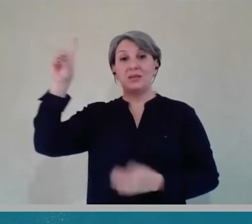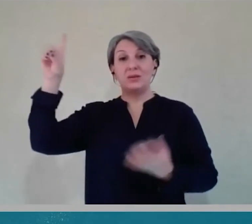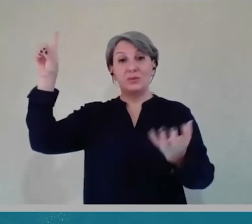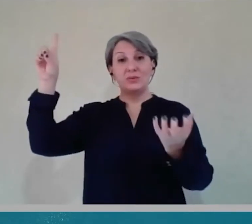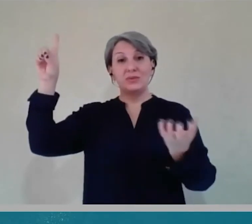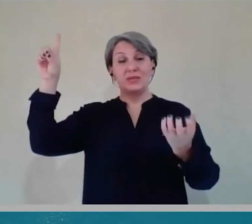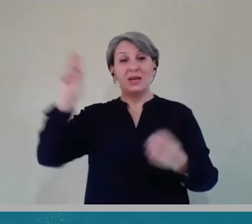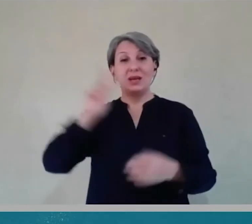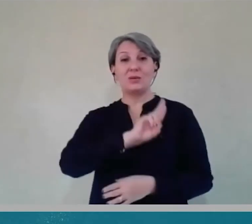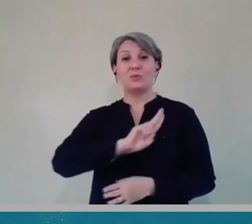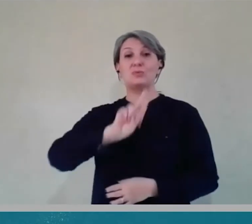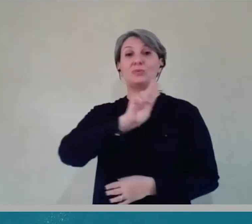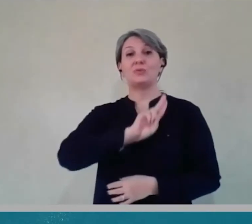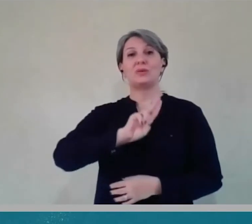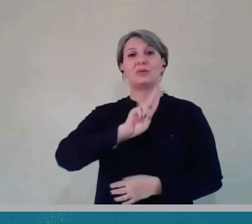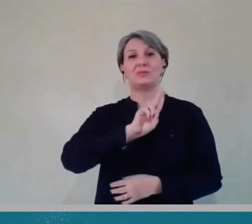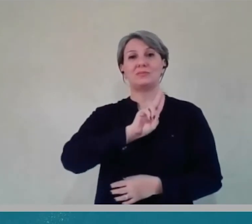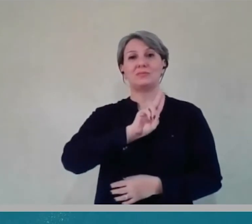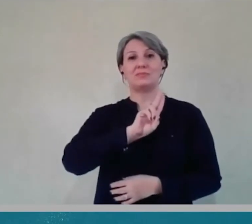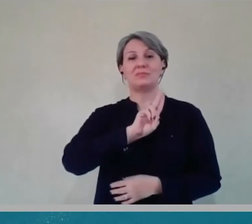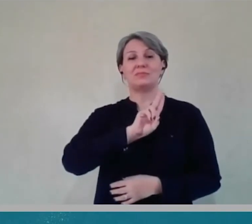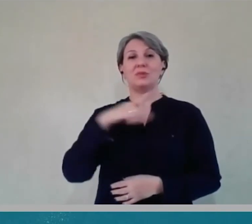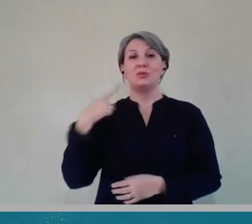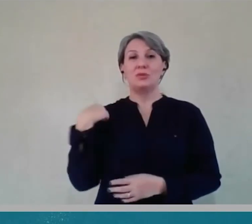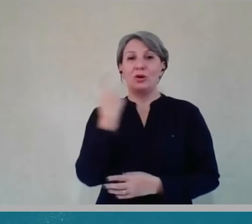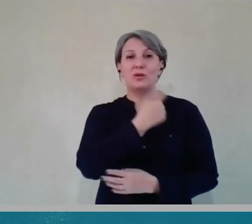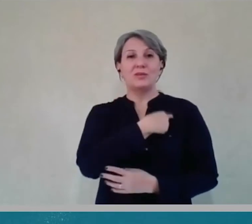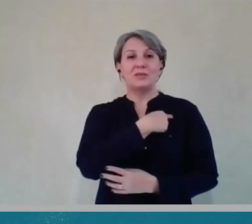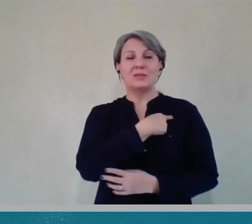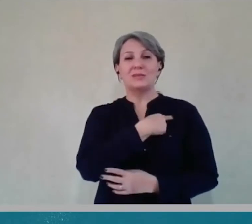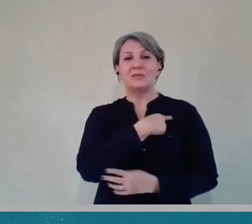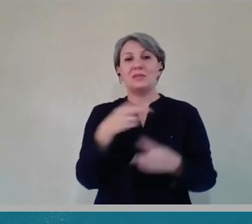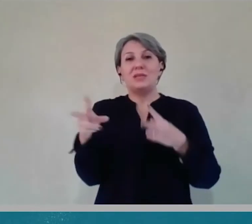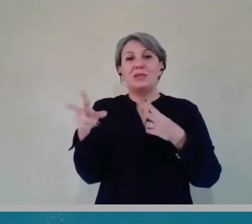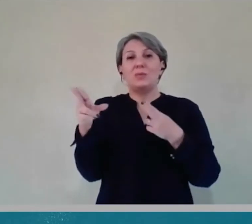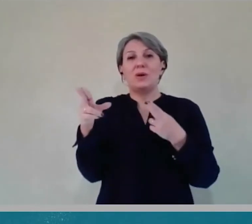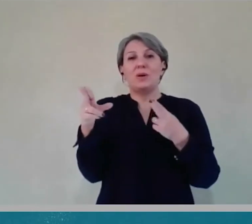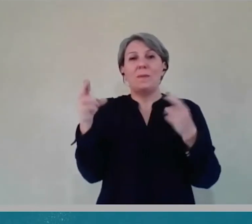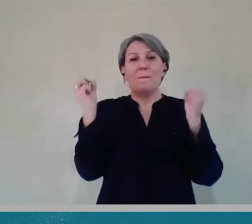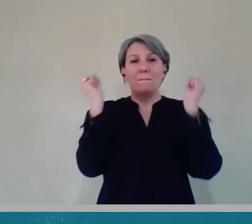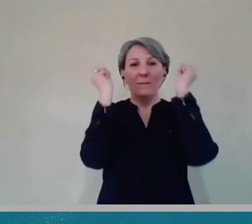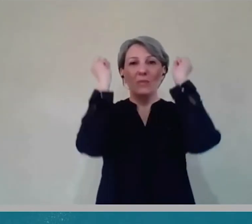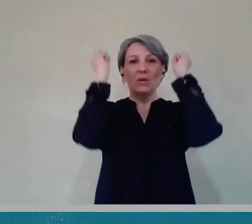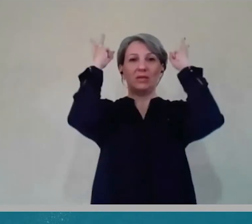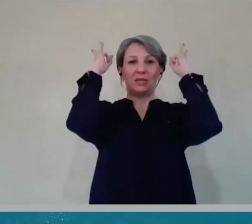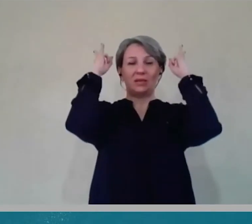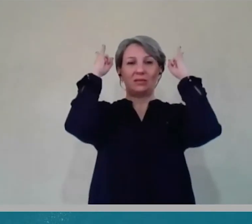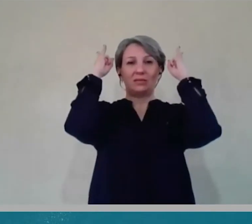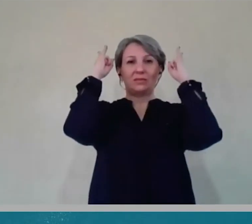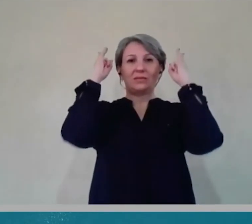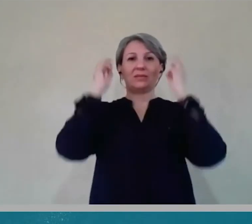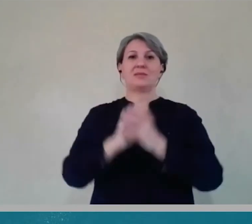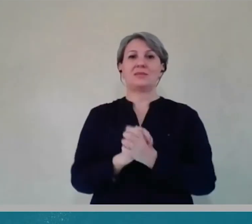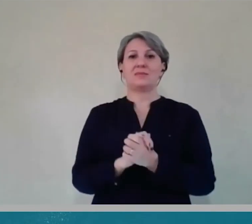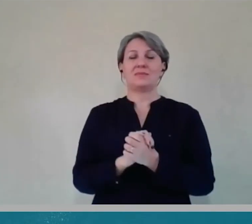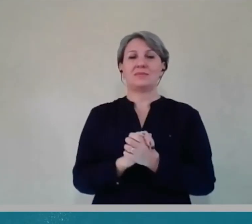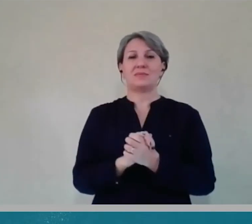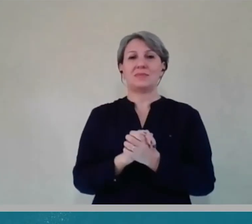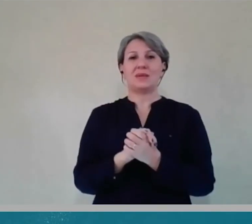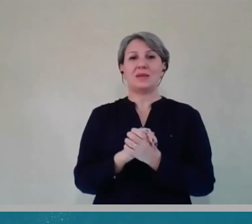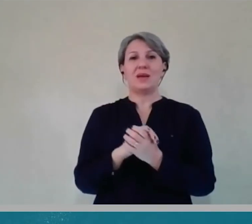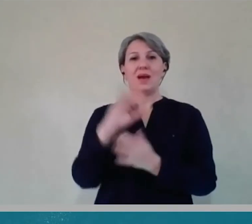Moisés. Aquela sarça. E tinha fogo em cima. Deus quer usar você como